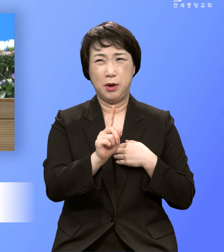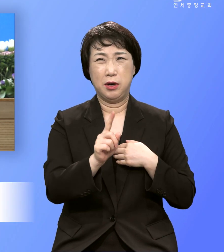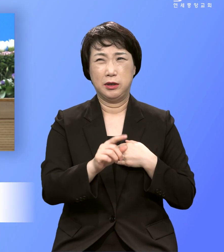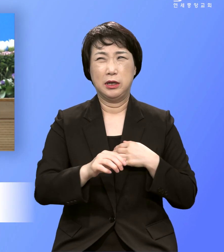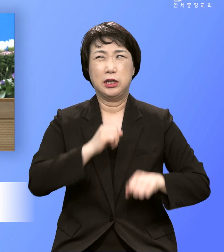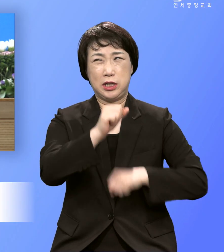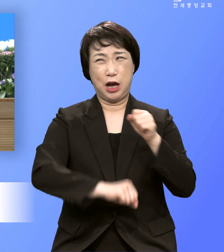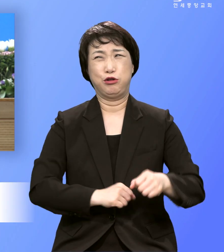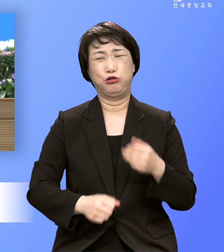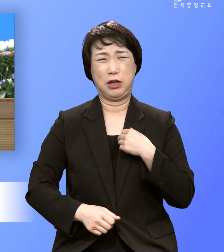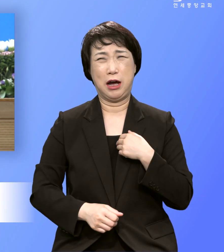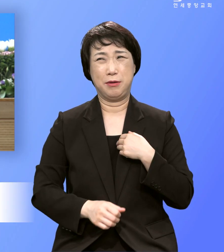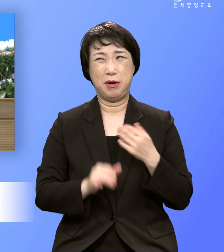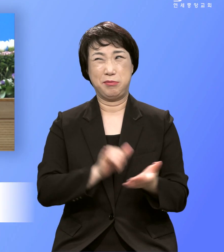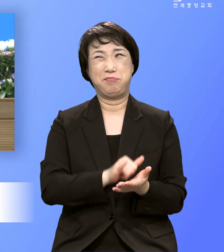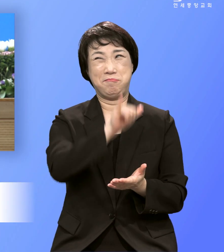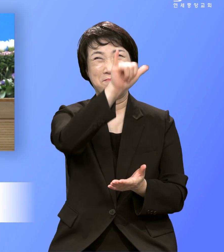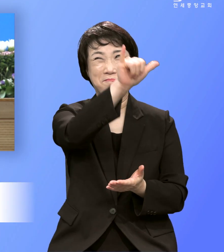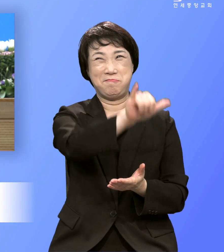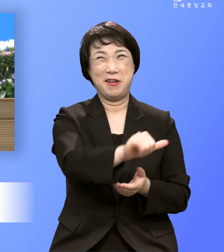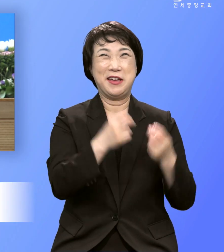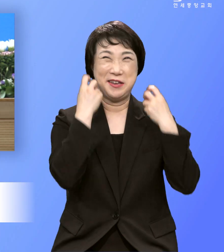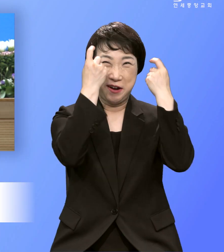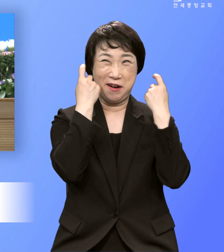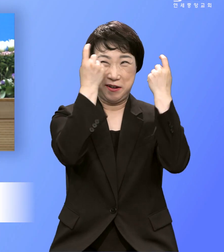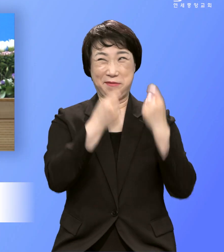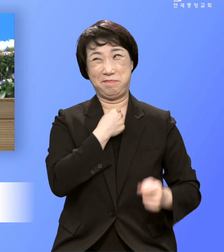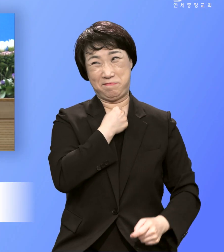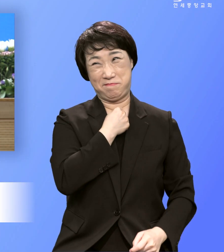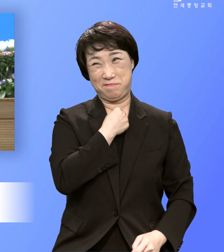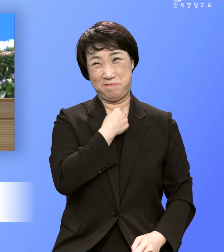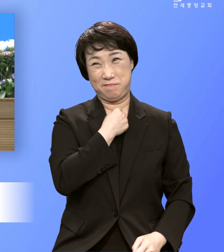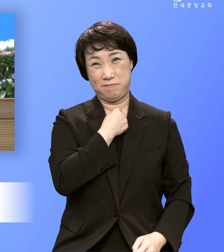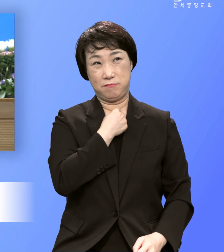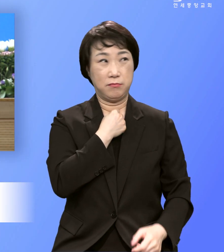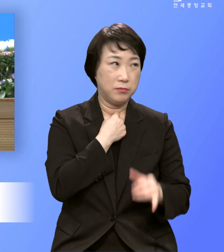난 자유하게 이렇게 여행도 뭣도 이렇게 할 거야.